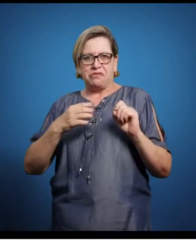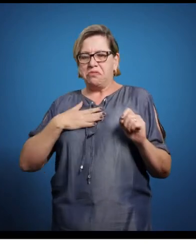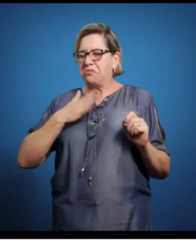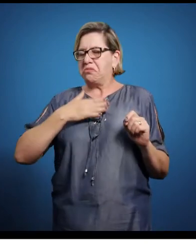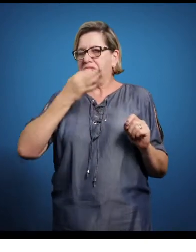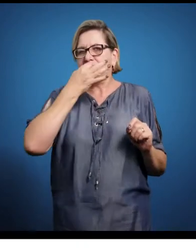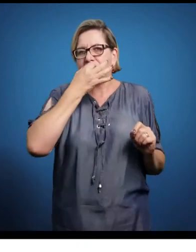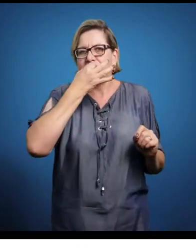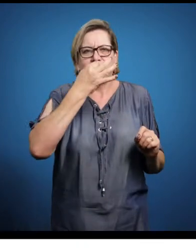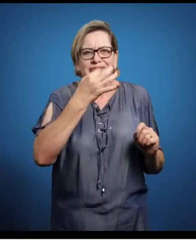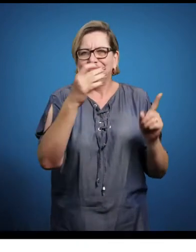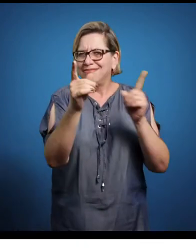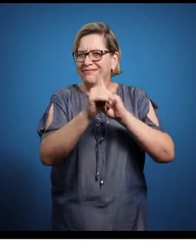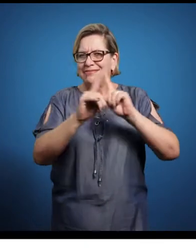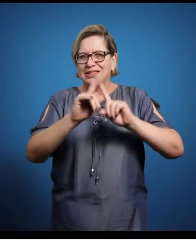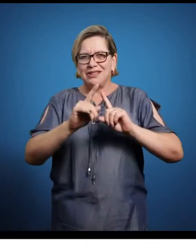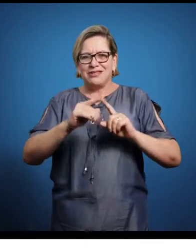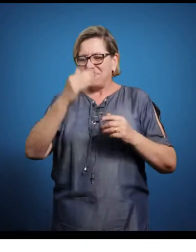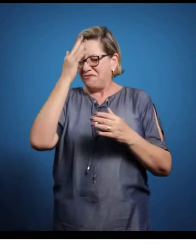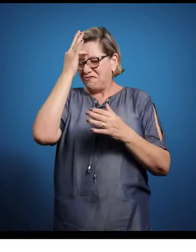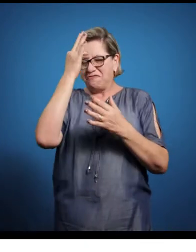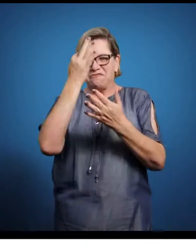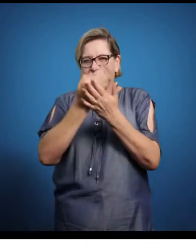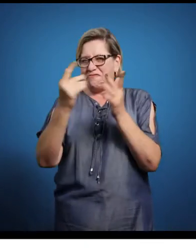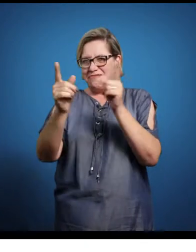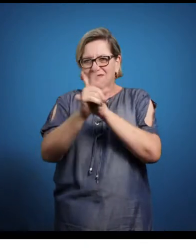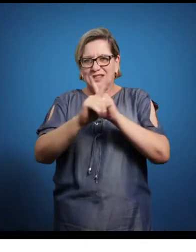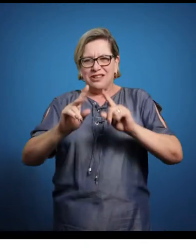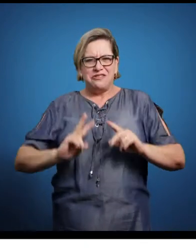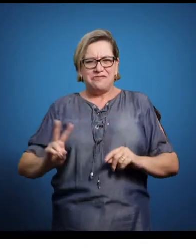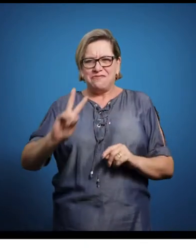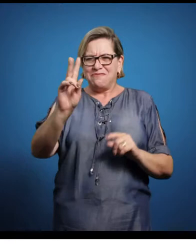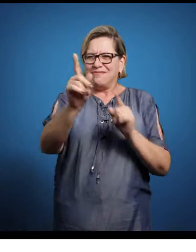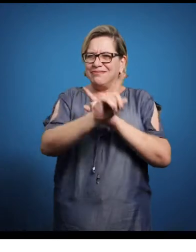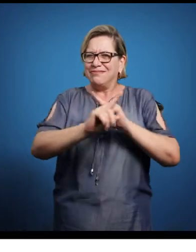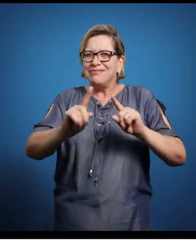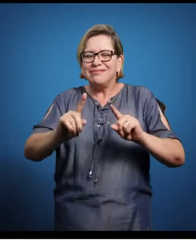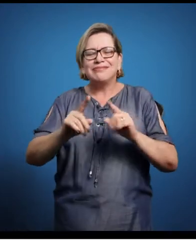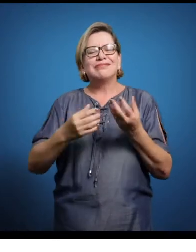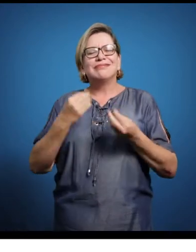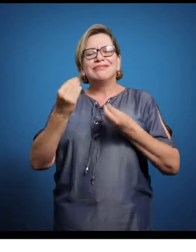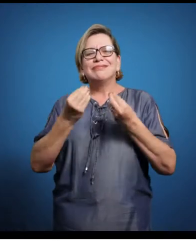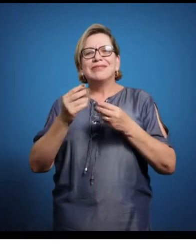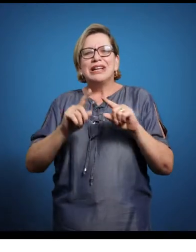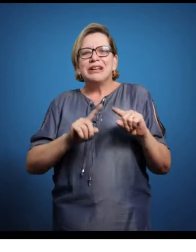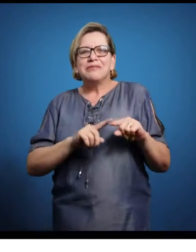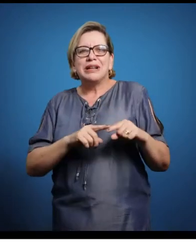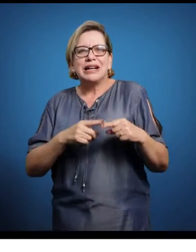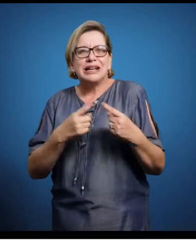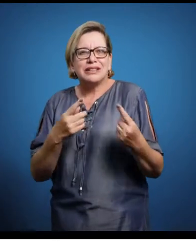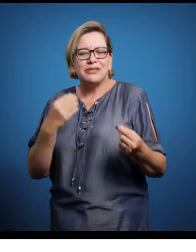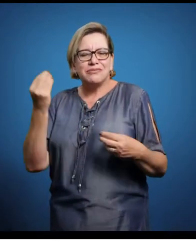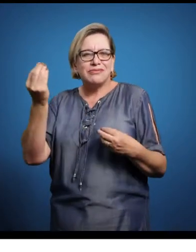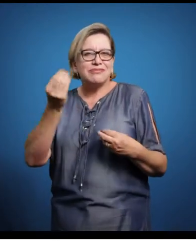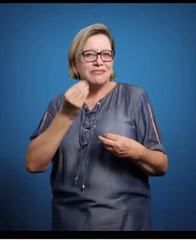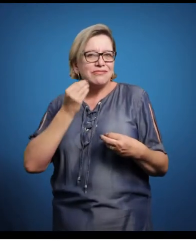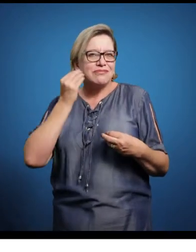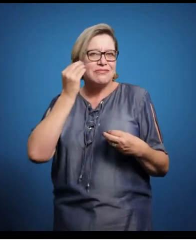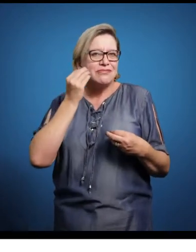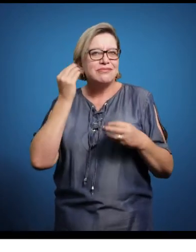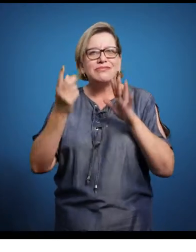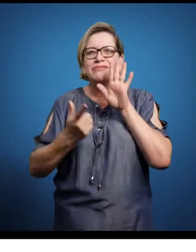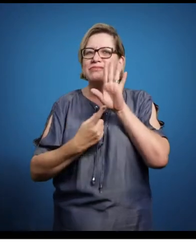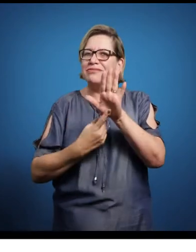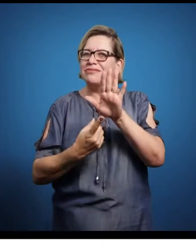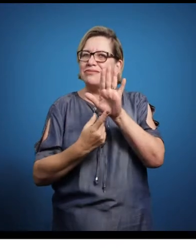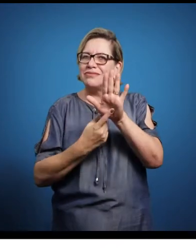opinião não vou tratar de crença não vou tratar de valores juízos de valor nós vamos tentar apresentar